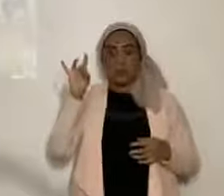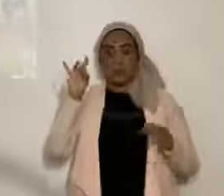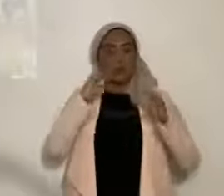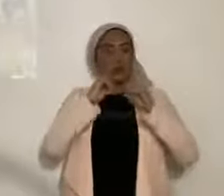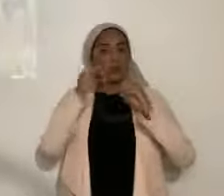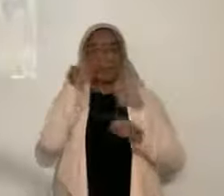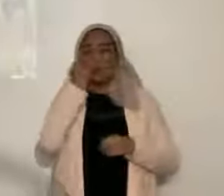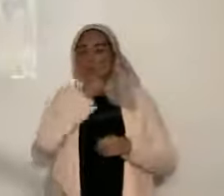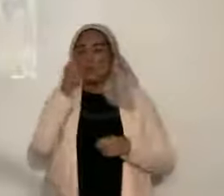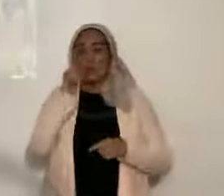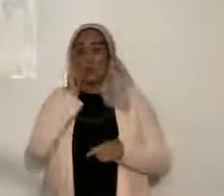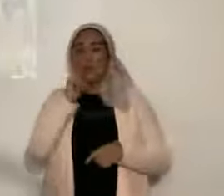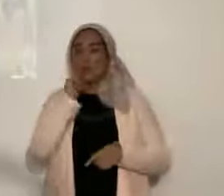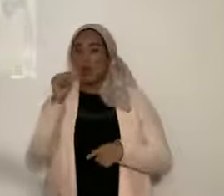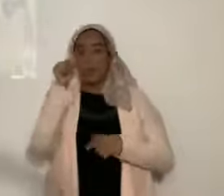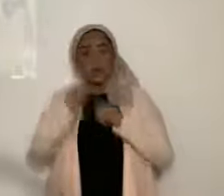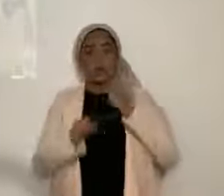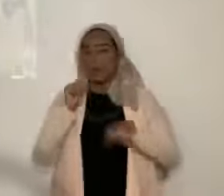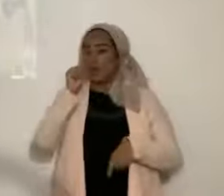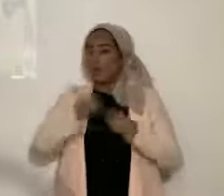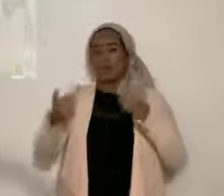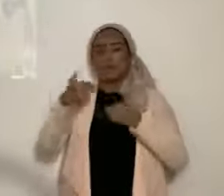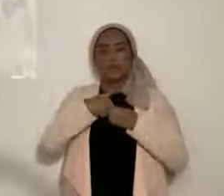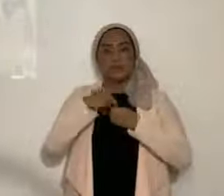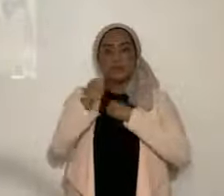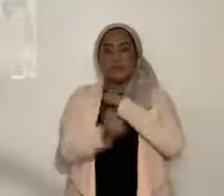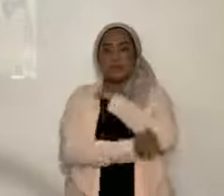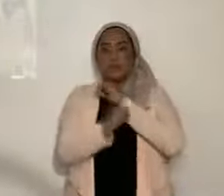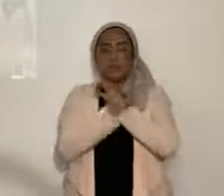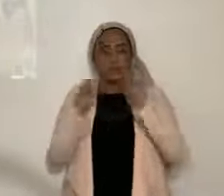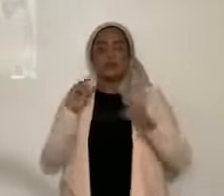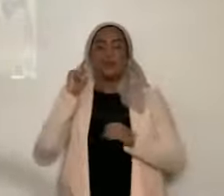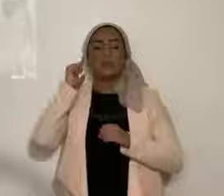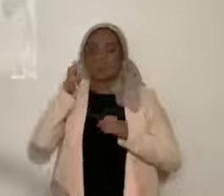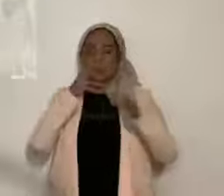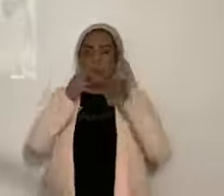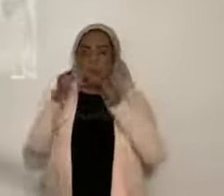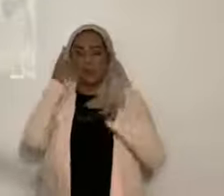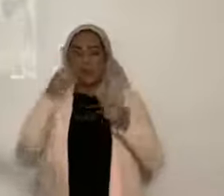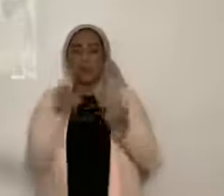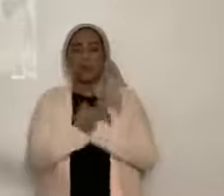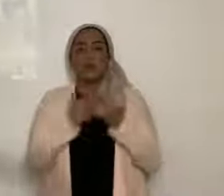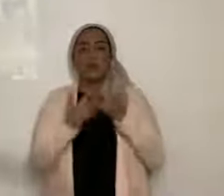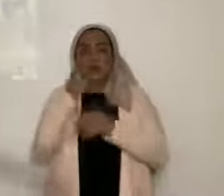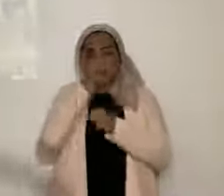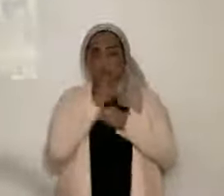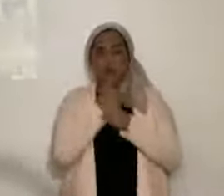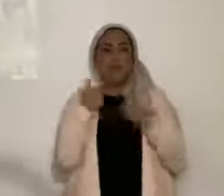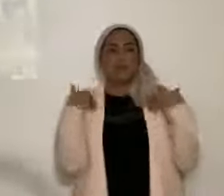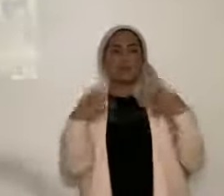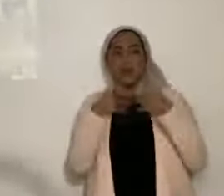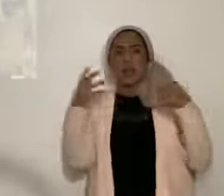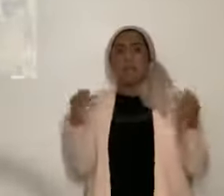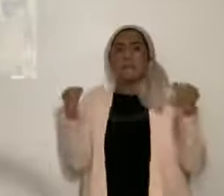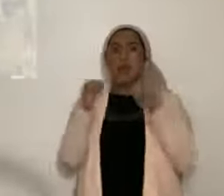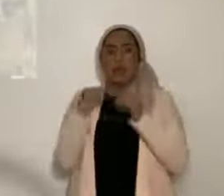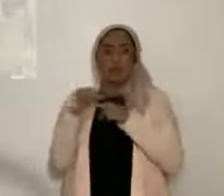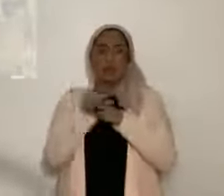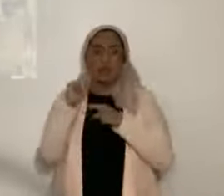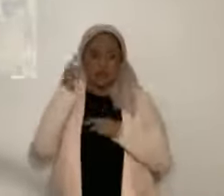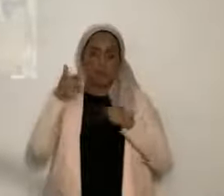ningún incircunciso tomará de Pesaj. Sí, bueno, eso lo vamos a ir ministrando por amor a los nuevecitos. Hay mucho más que repasar.